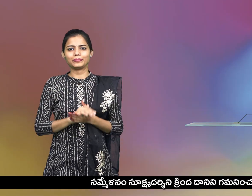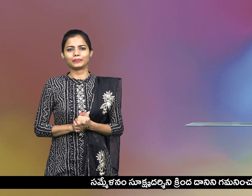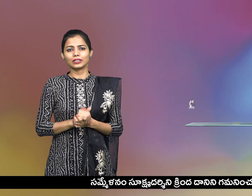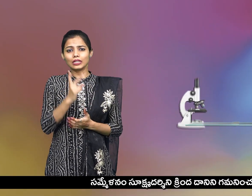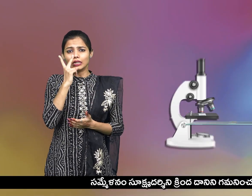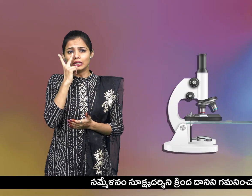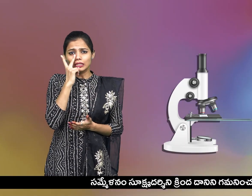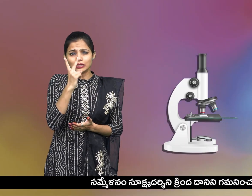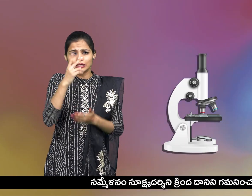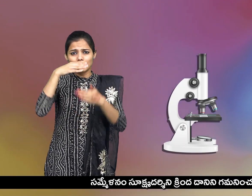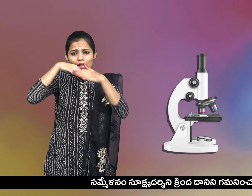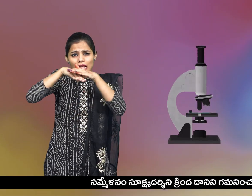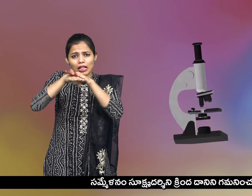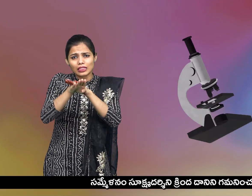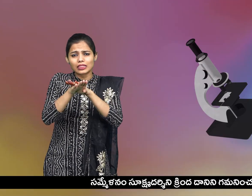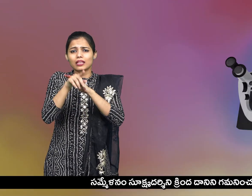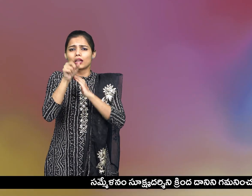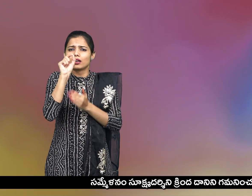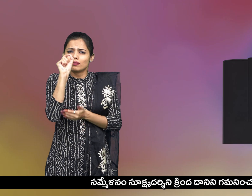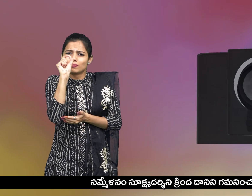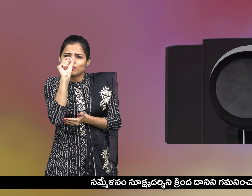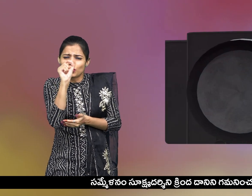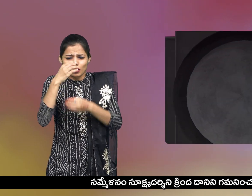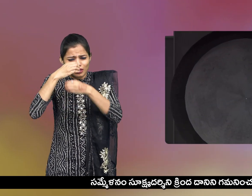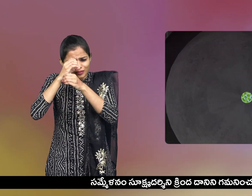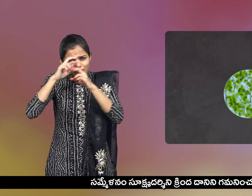సమ్మేళనం సూక్ష్మదర్శిని కింద దానిని గమనించండి.